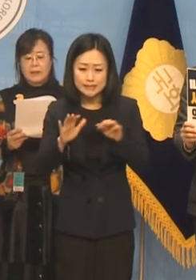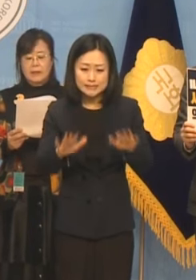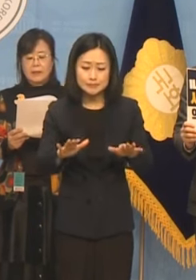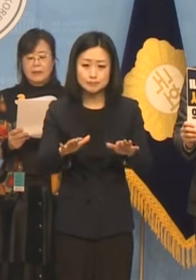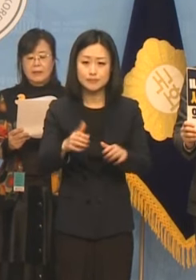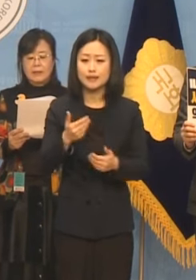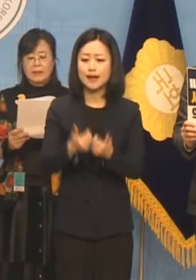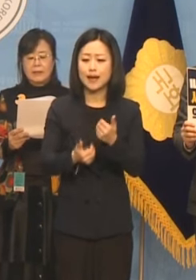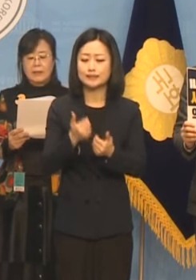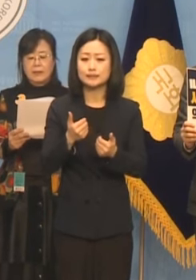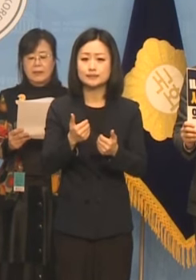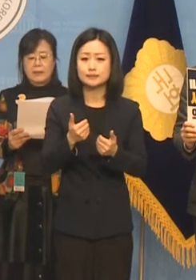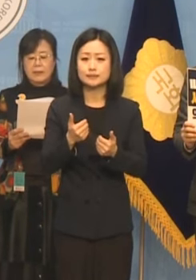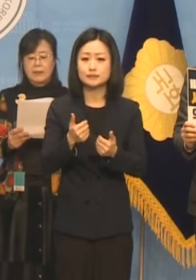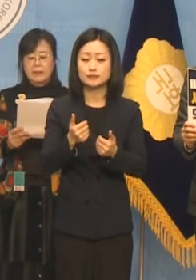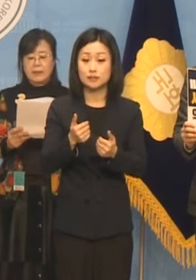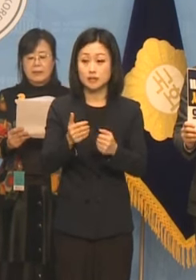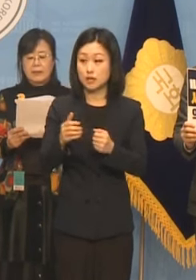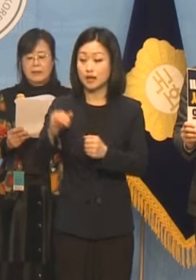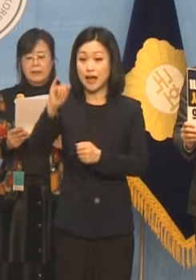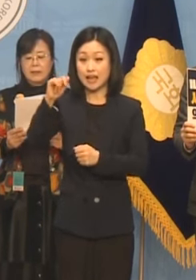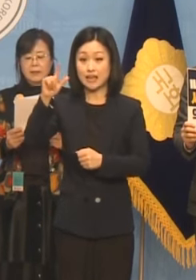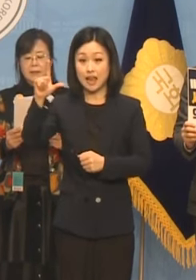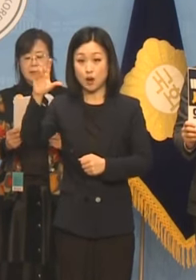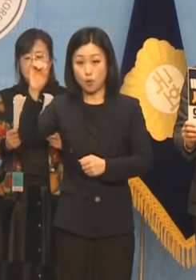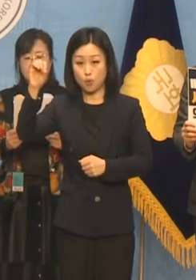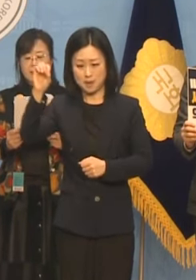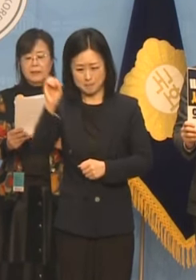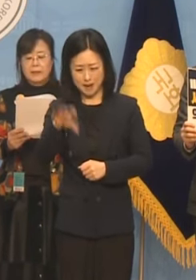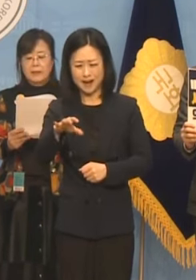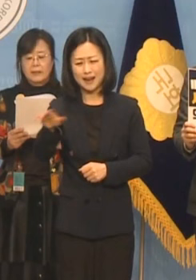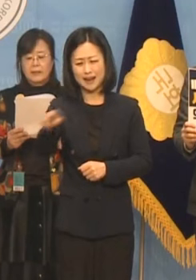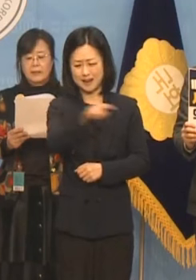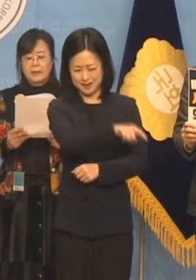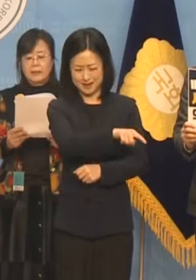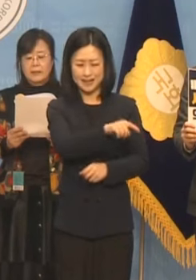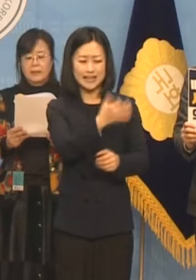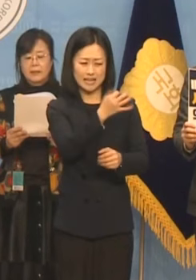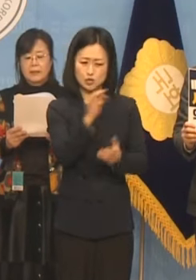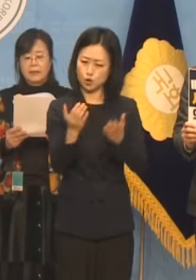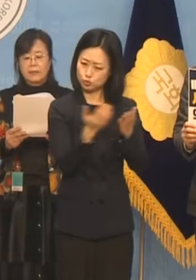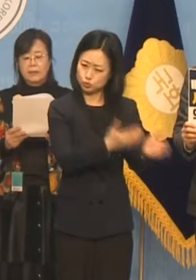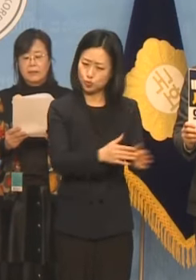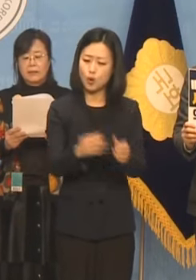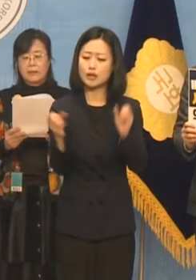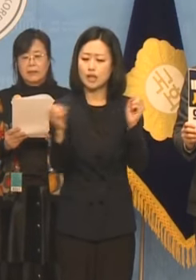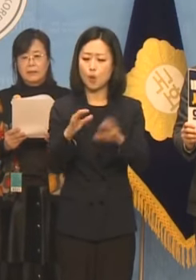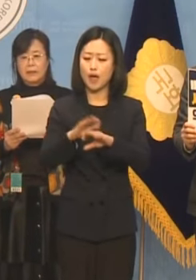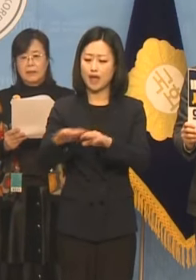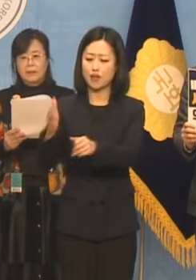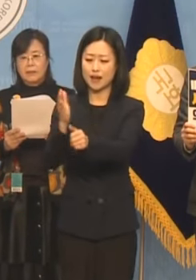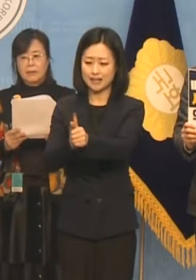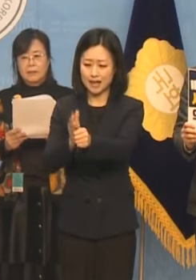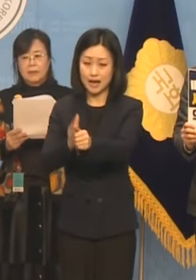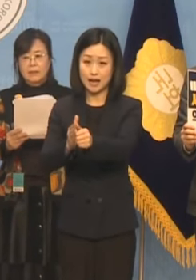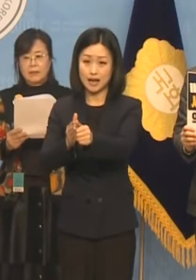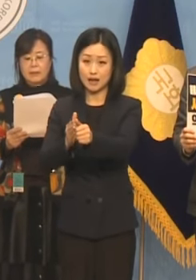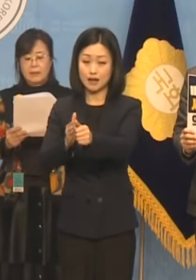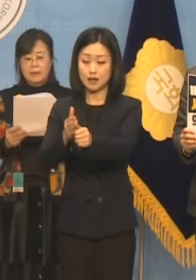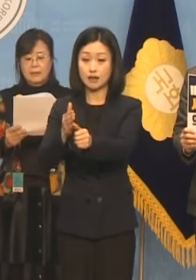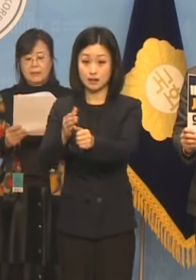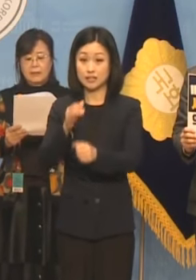현 사태에 대해 국제기구가 나서 당사자를 인정하고 대화로 해결하라고 권고한